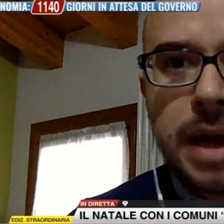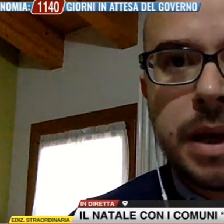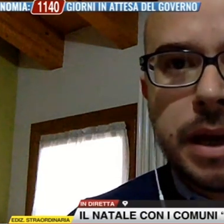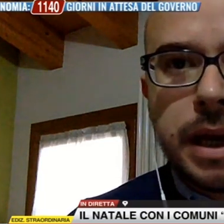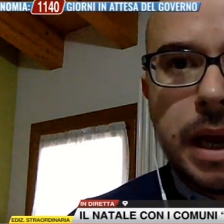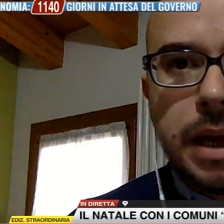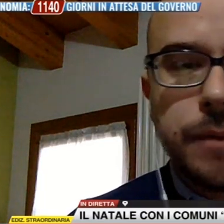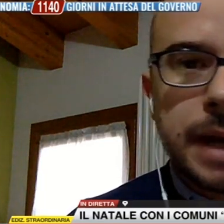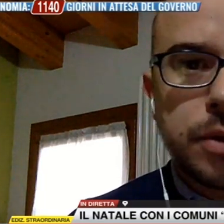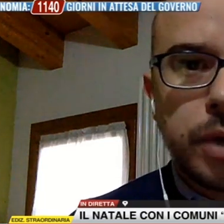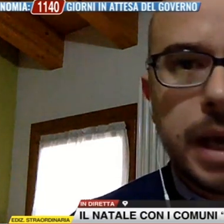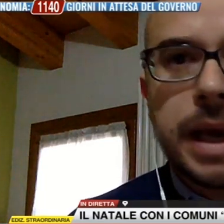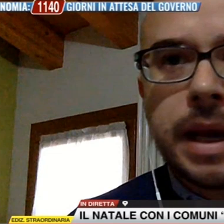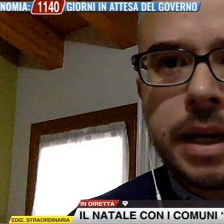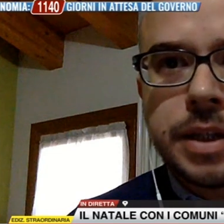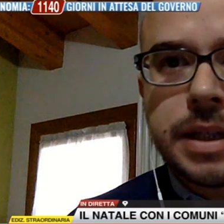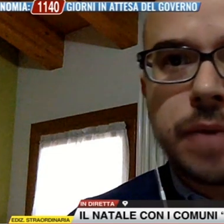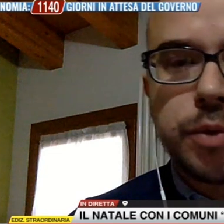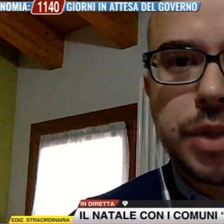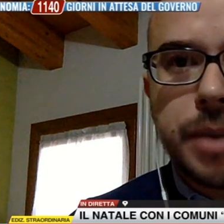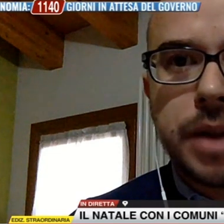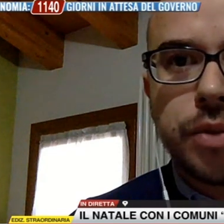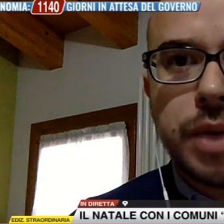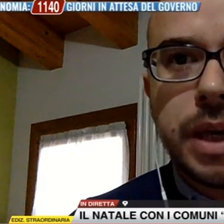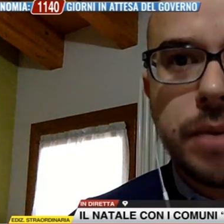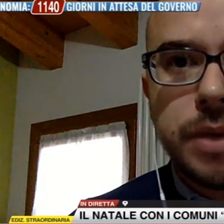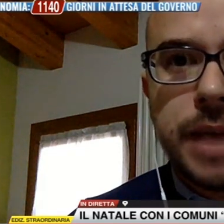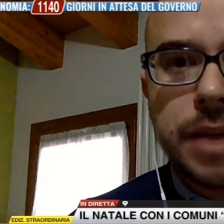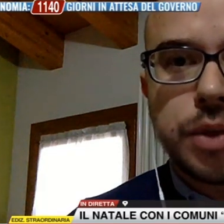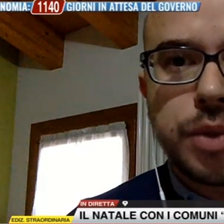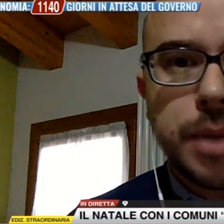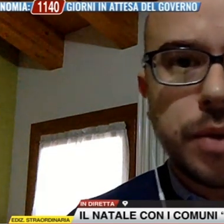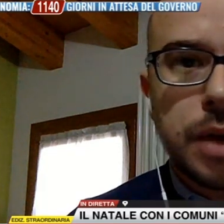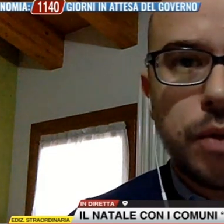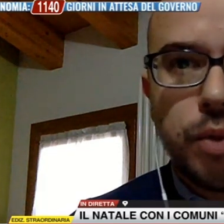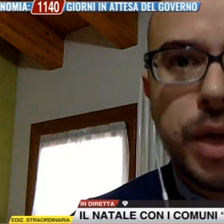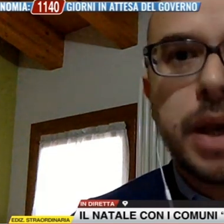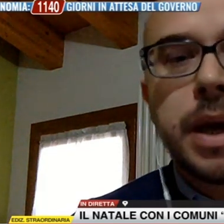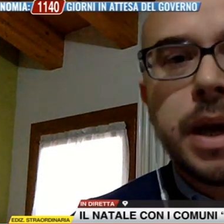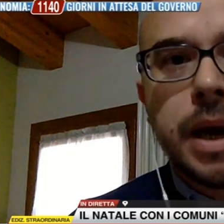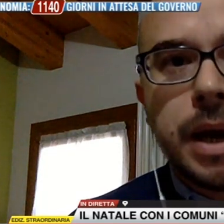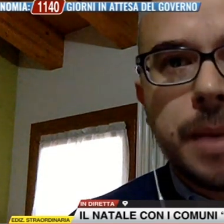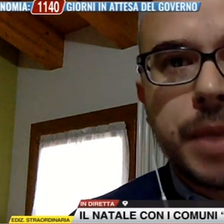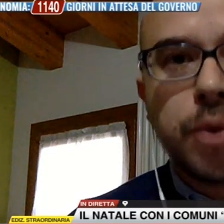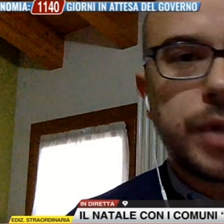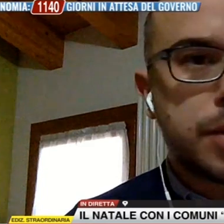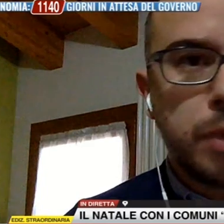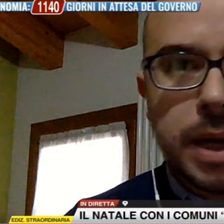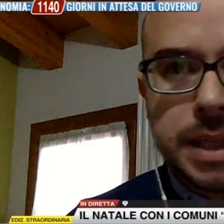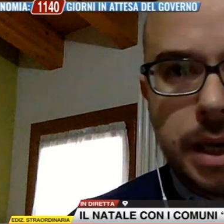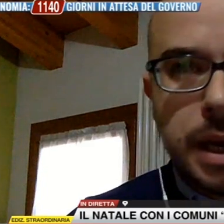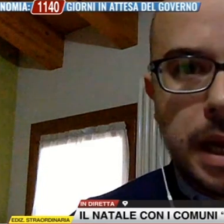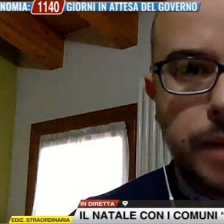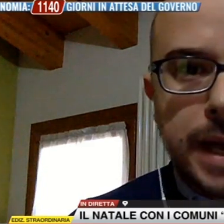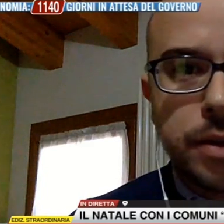stona il fatto che ci sia uno spostamento un divieto di spostamento tra comuni in un contesto come può